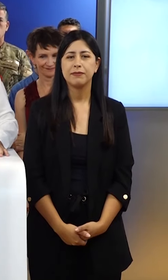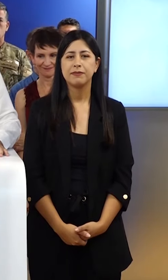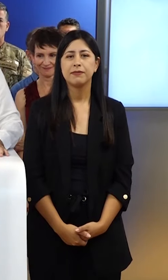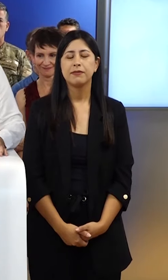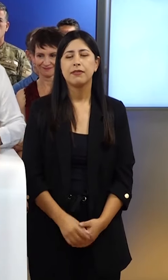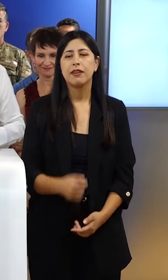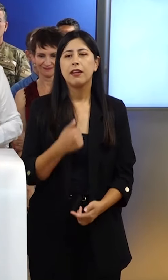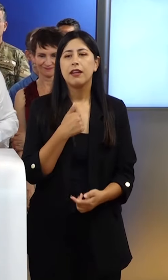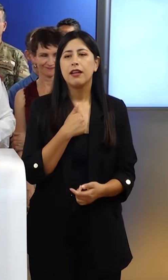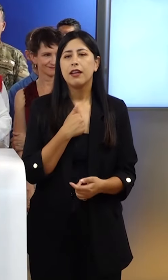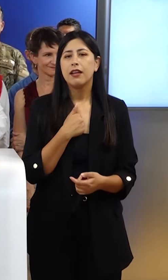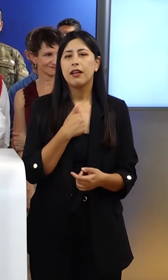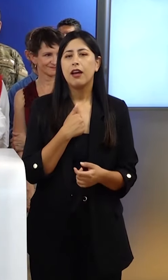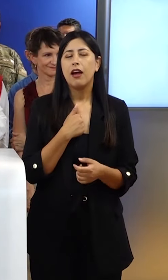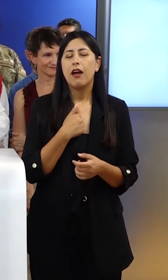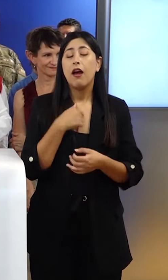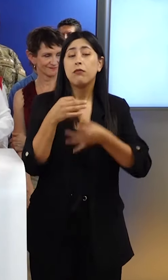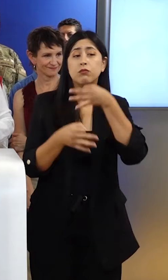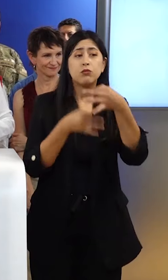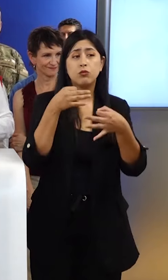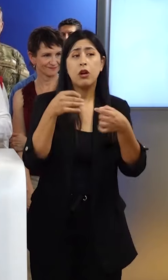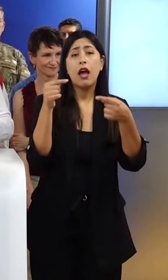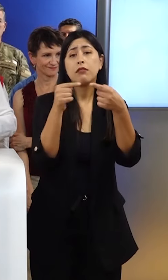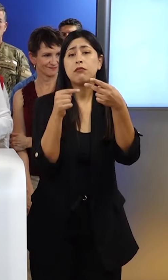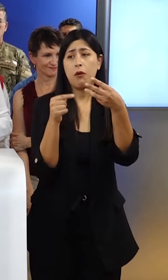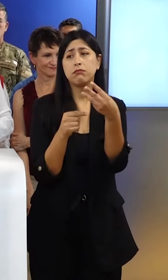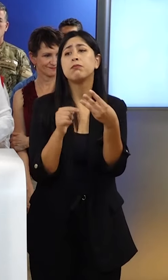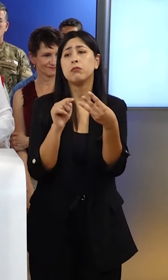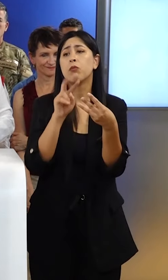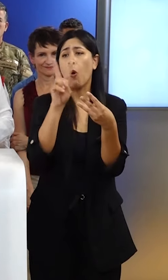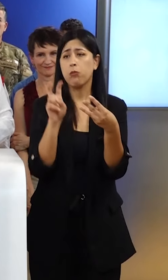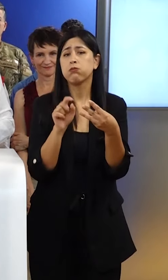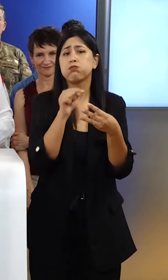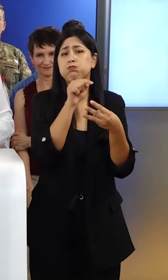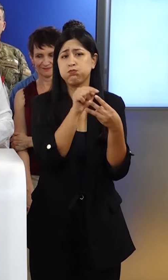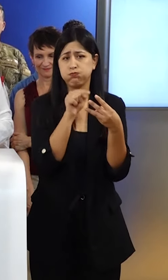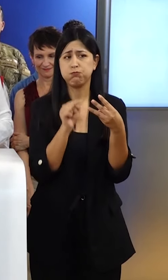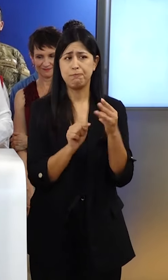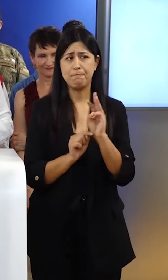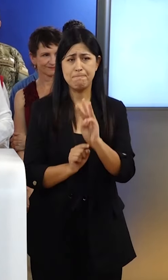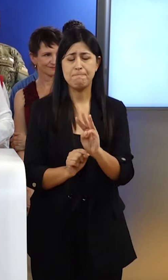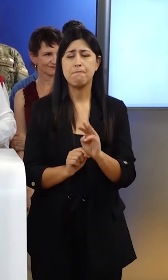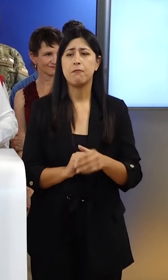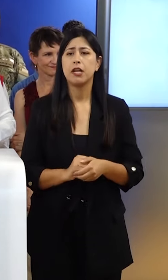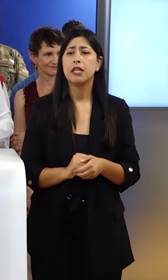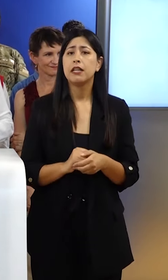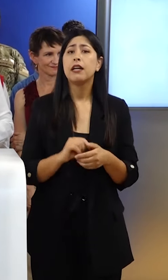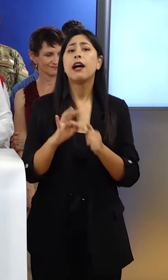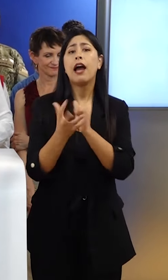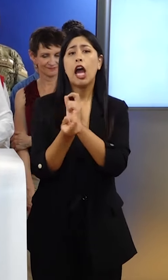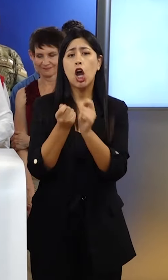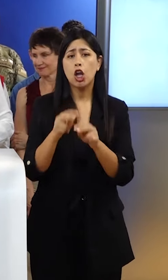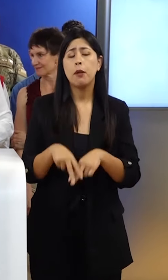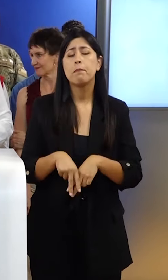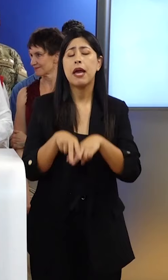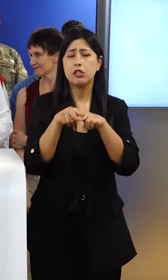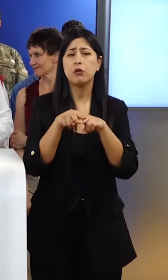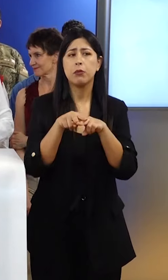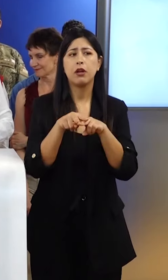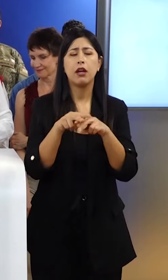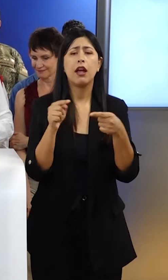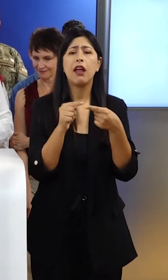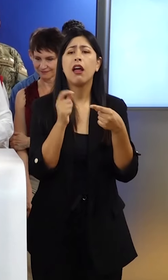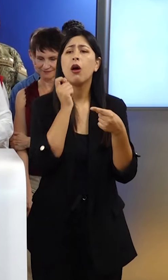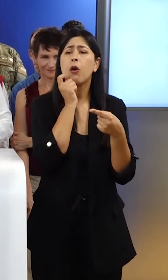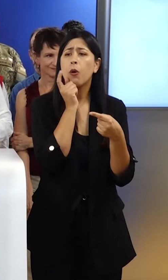me voy a referir a a tres temas eh que tienen que ver con el ámbito eh económico presupuestario el primero